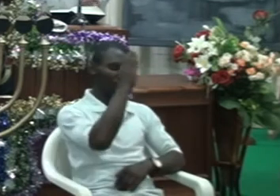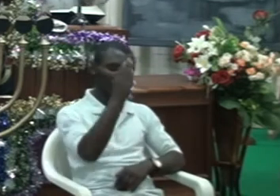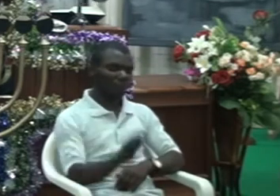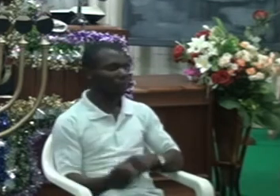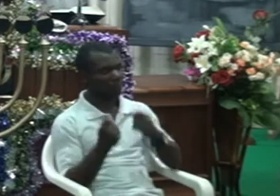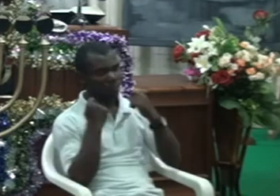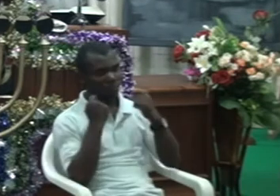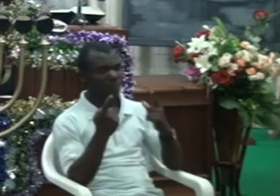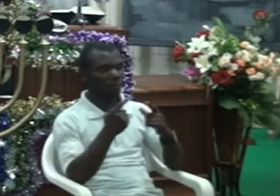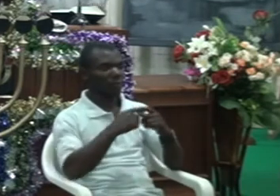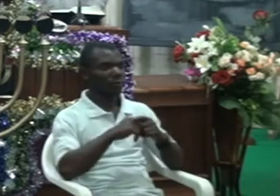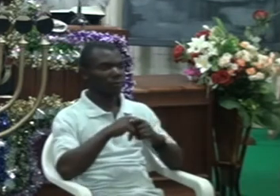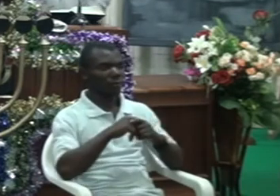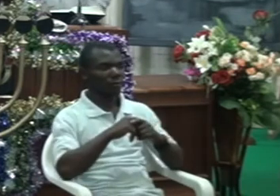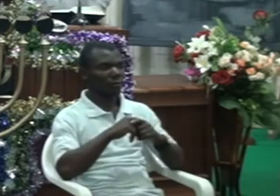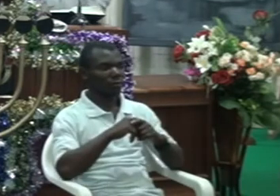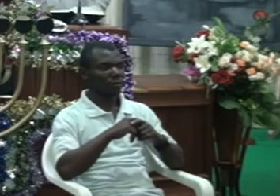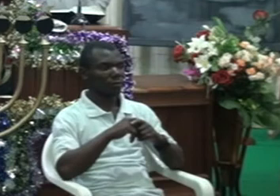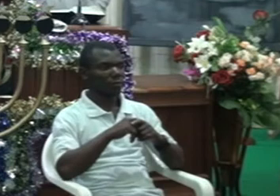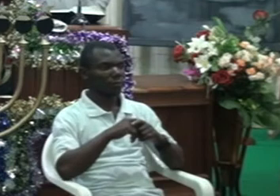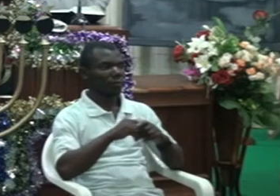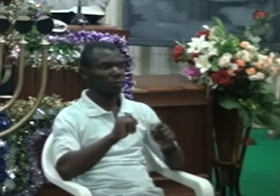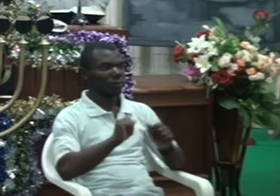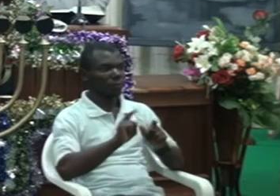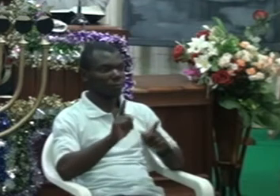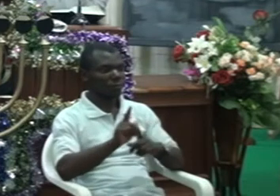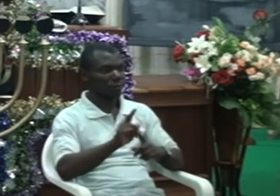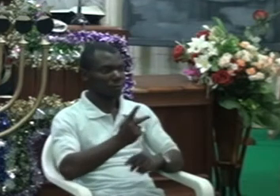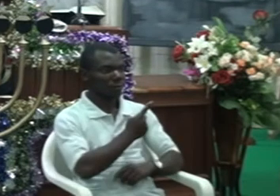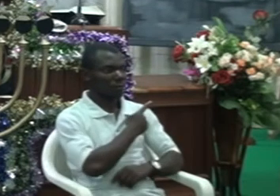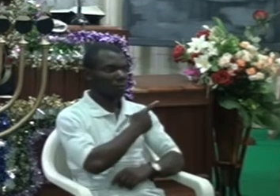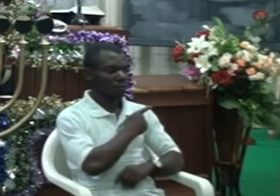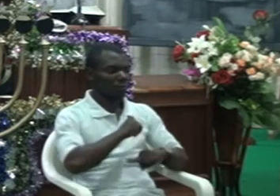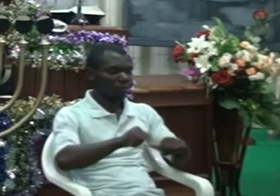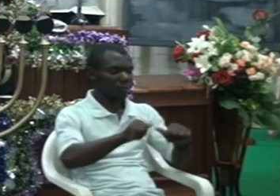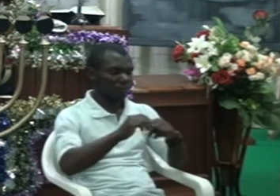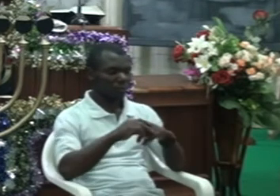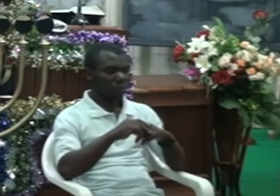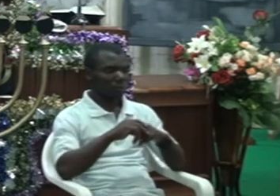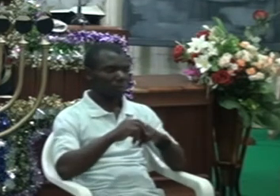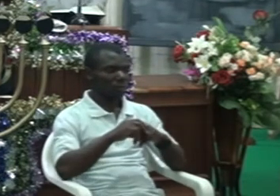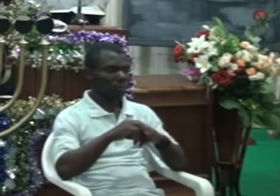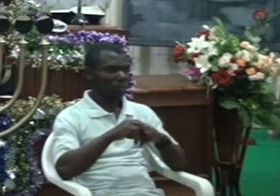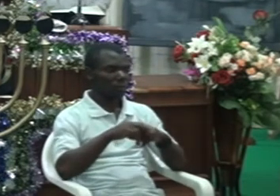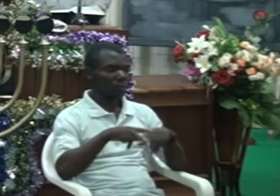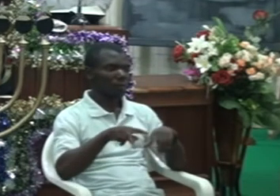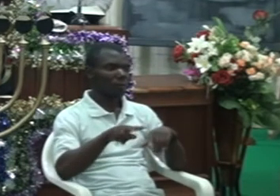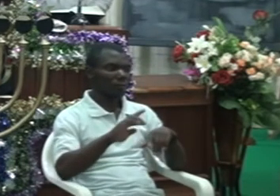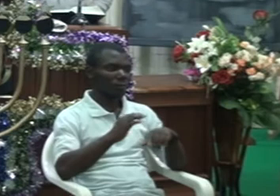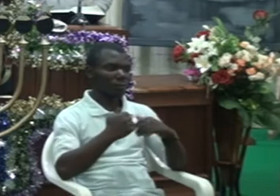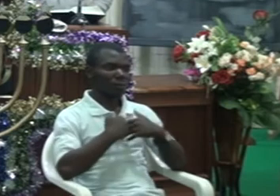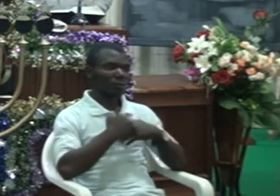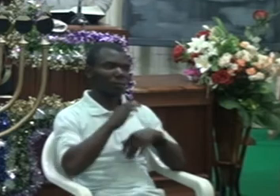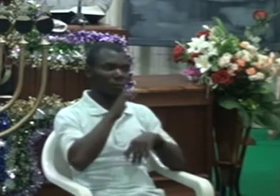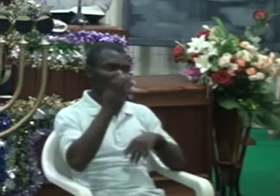jamais entendu parler du Saint-Esprit. Alors Paul, allons-y. Paul. Et basi, mouli baptise ou qu'on baptise au